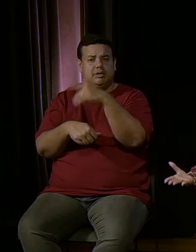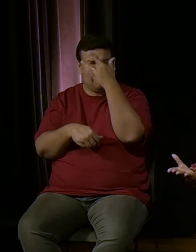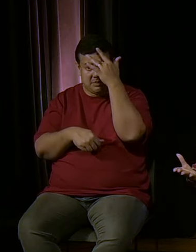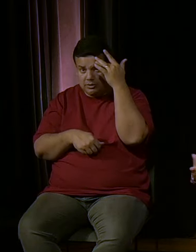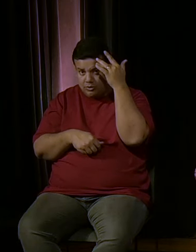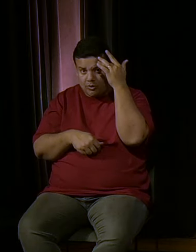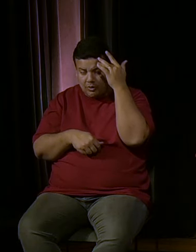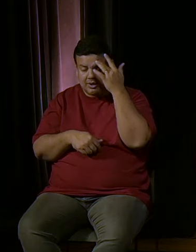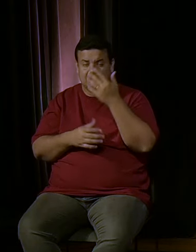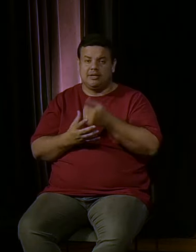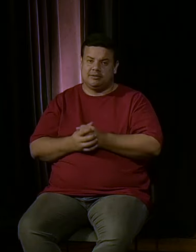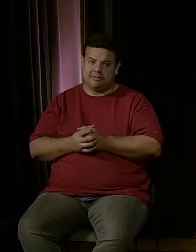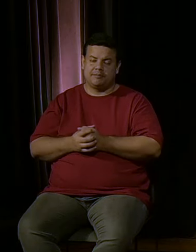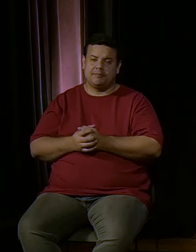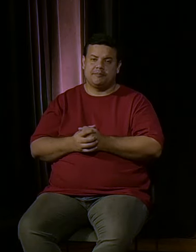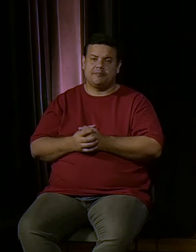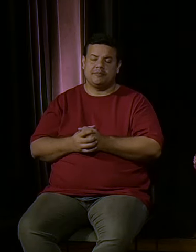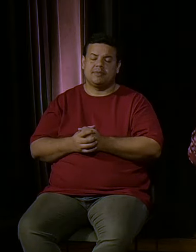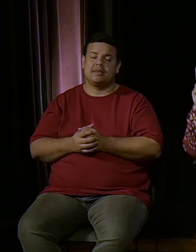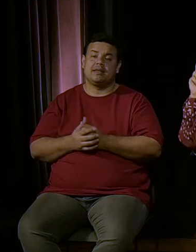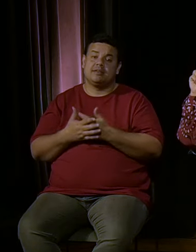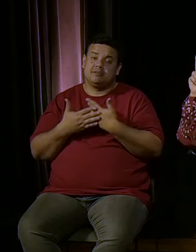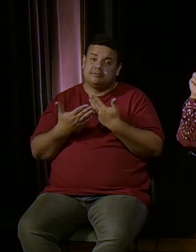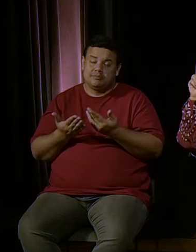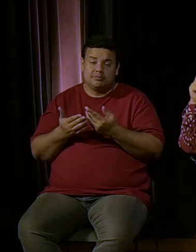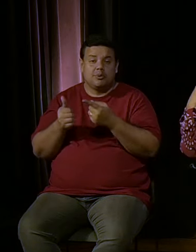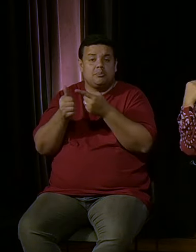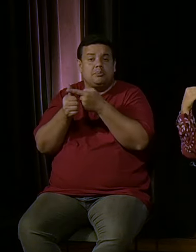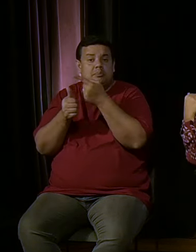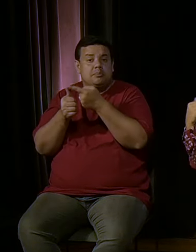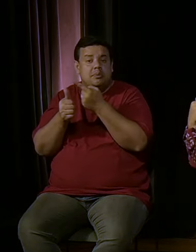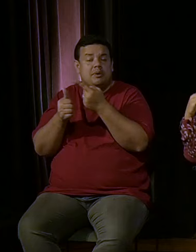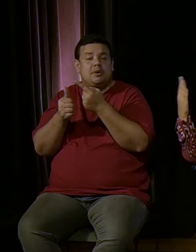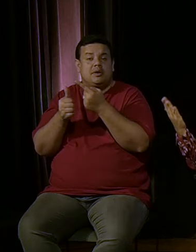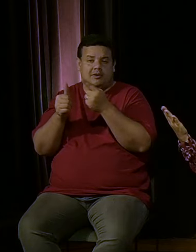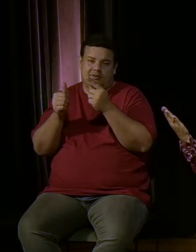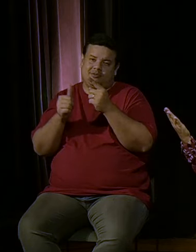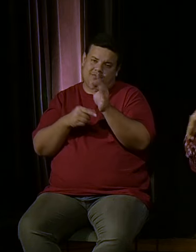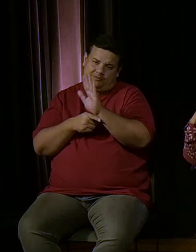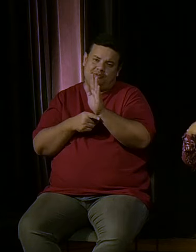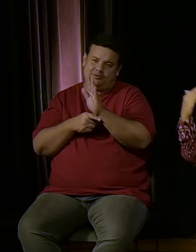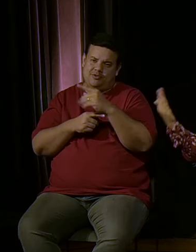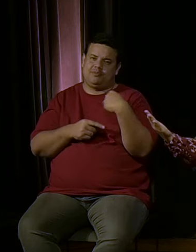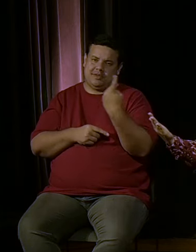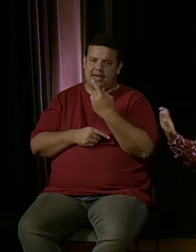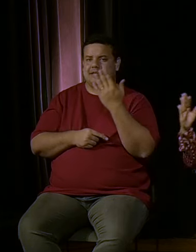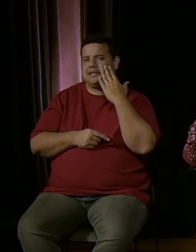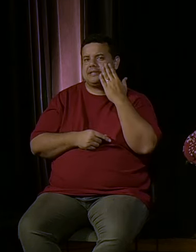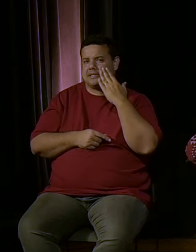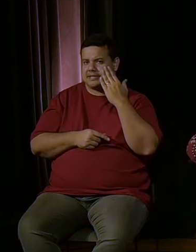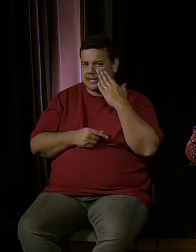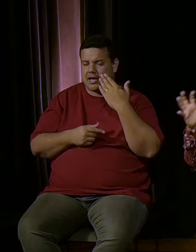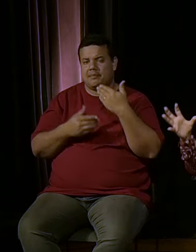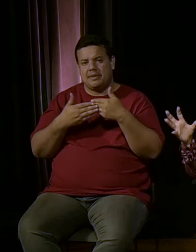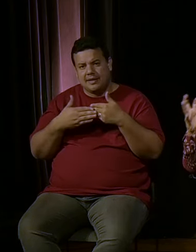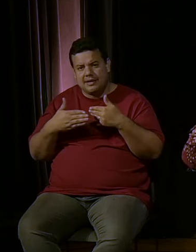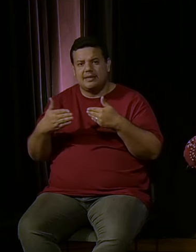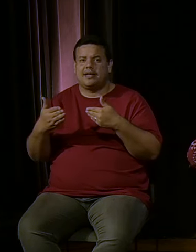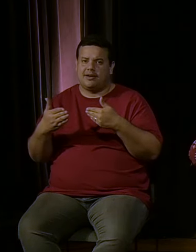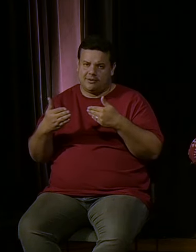um campo. E o primeiro filme que a gente sabe até então, e eu gosto de usar